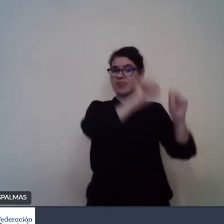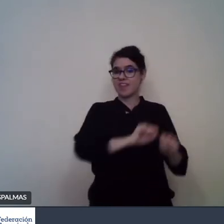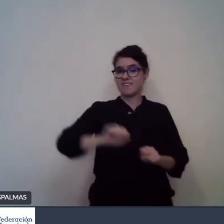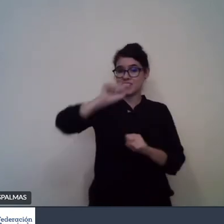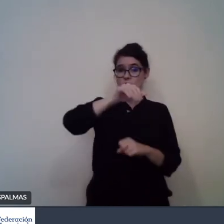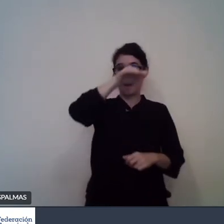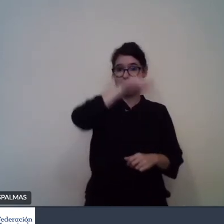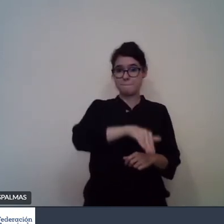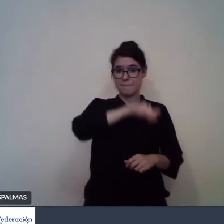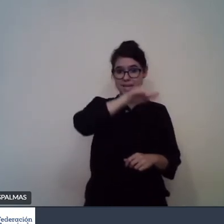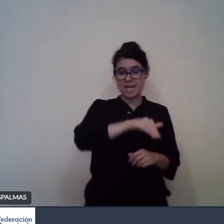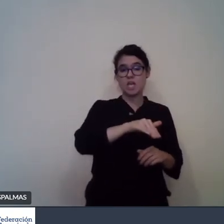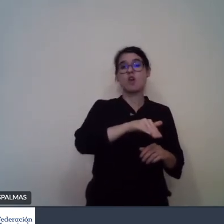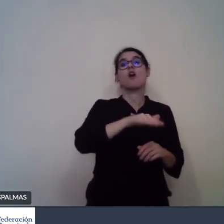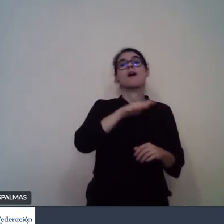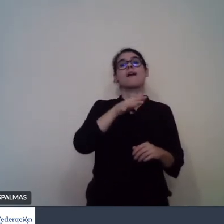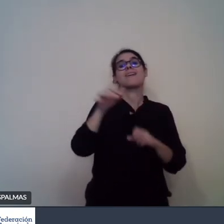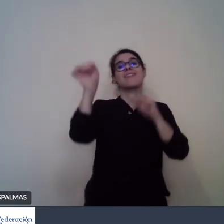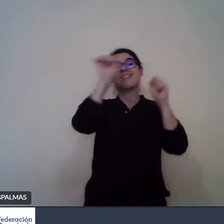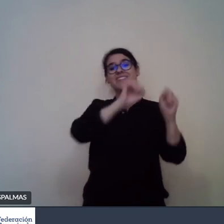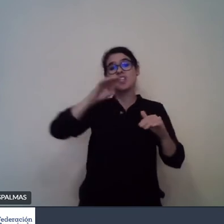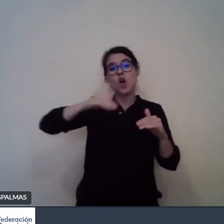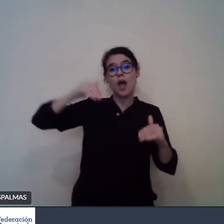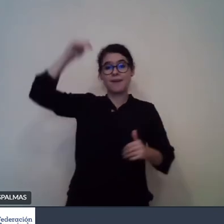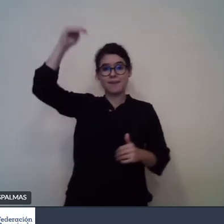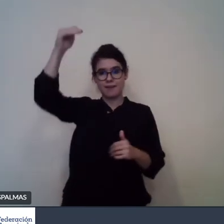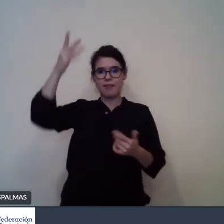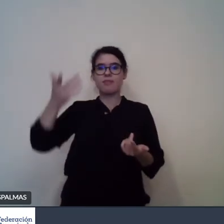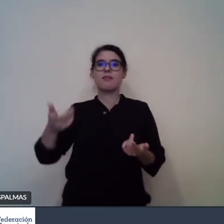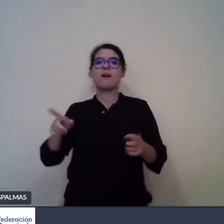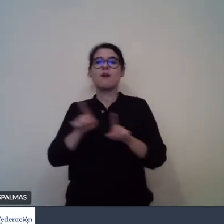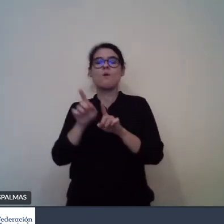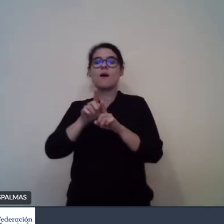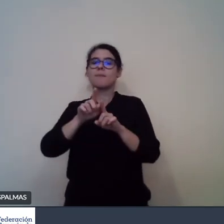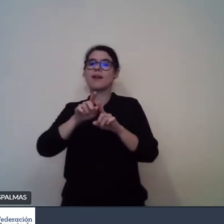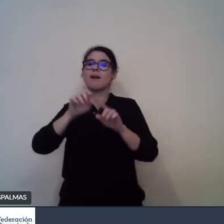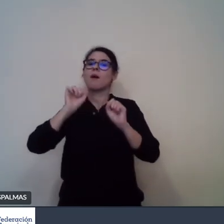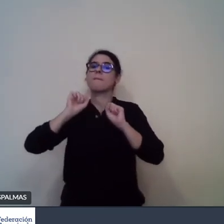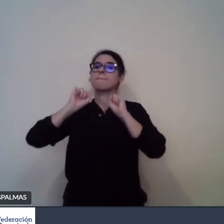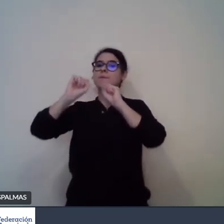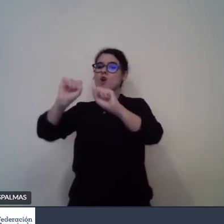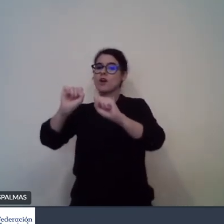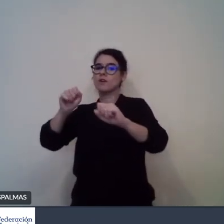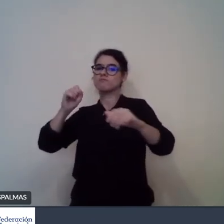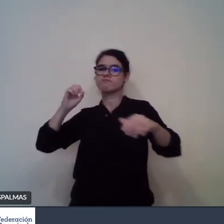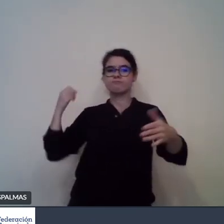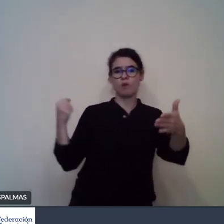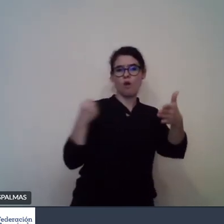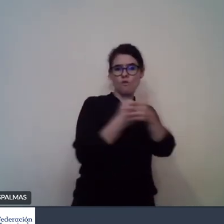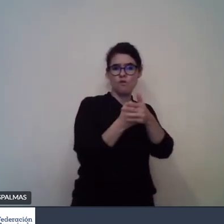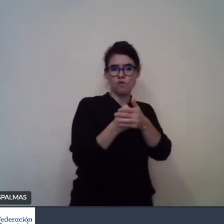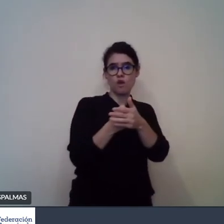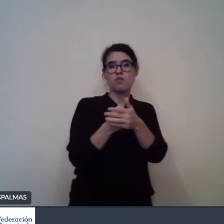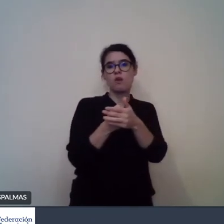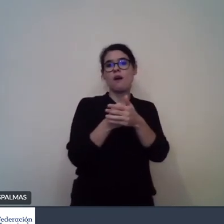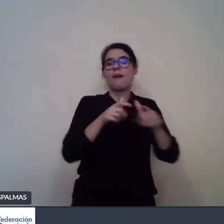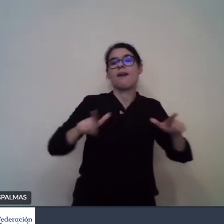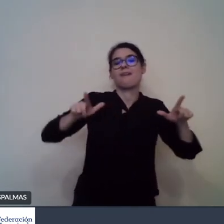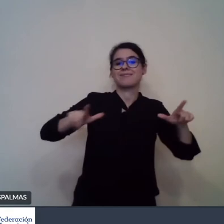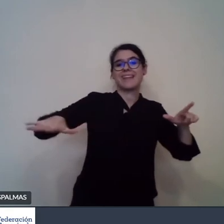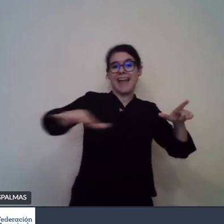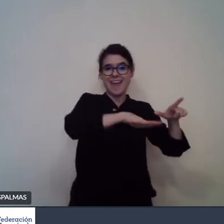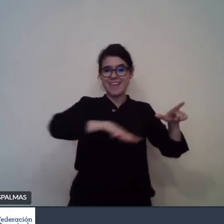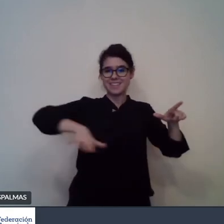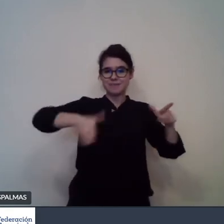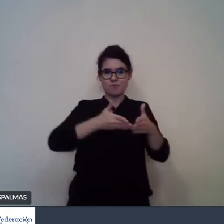defensor del grande probablemente cantan ice para mandar el bloqueo directo hacia fondo. Él lo que hace es volver sobre sus pasos y abrirle spacing. Aquí tenemos uno de